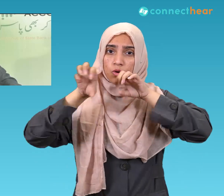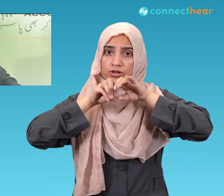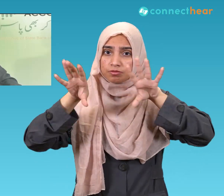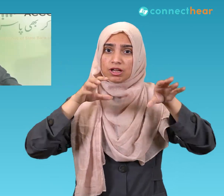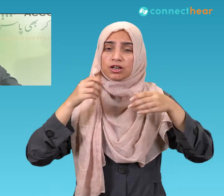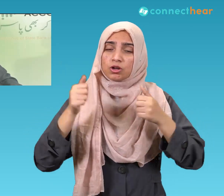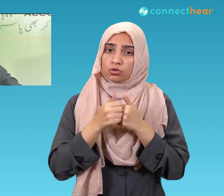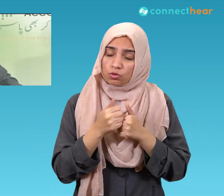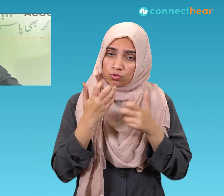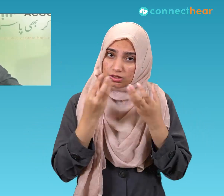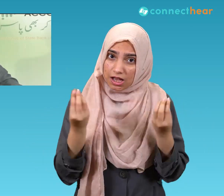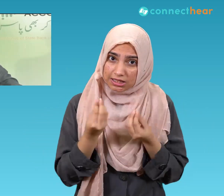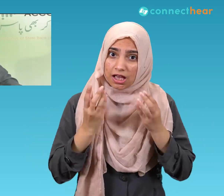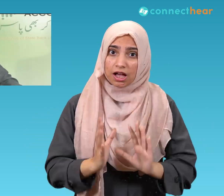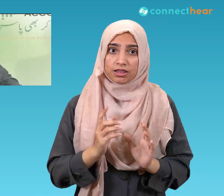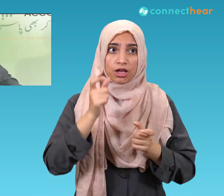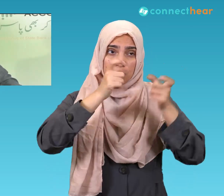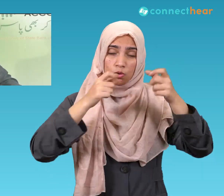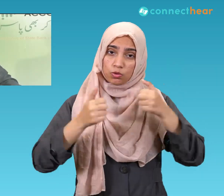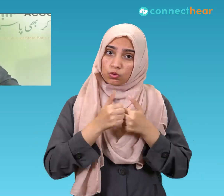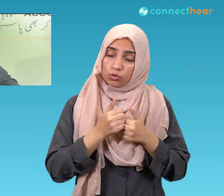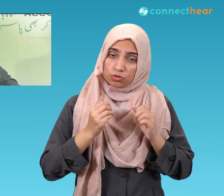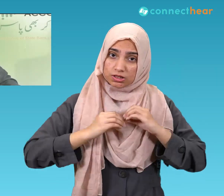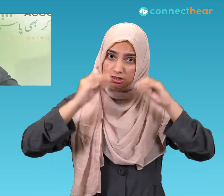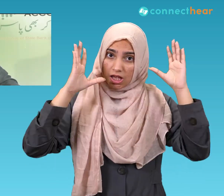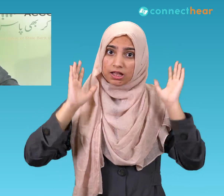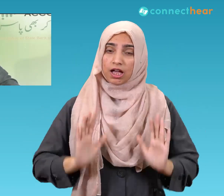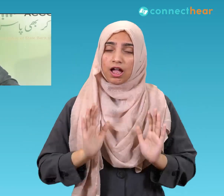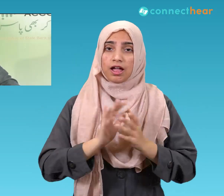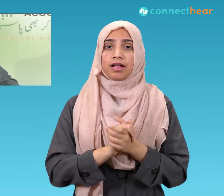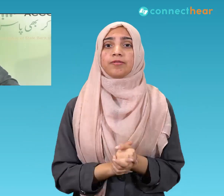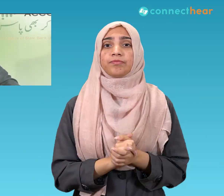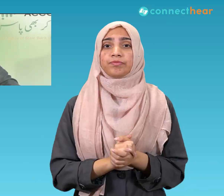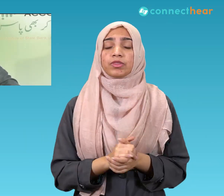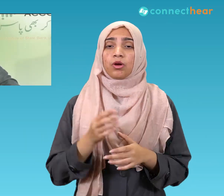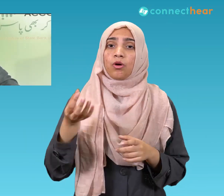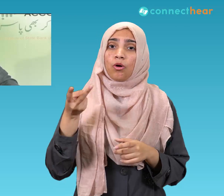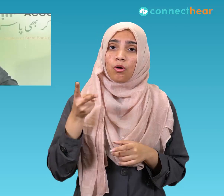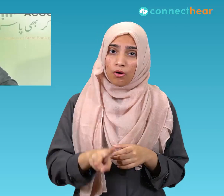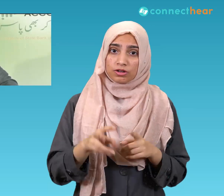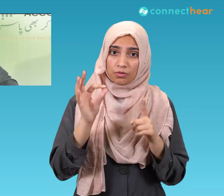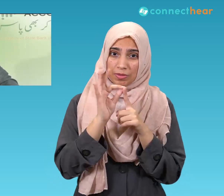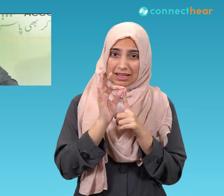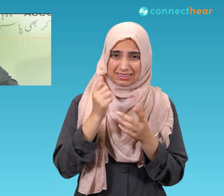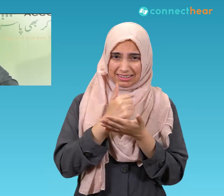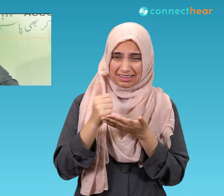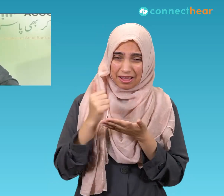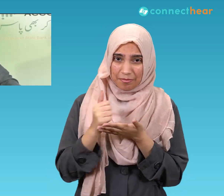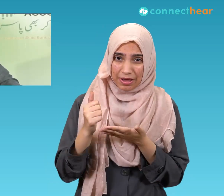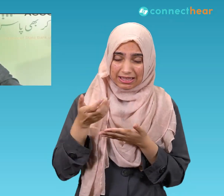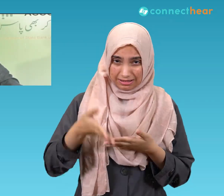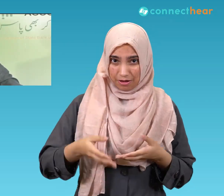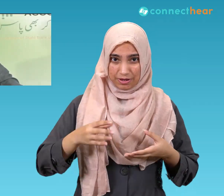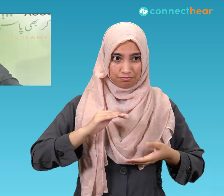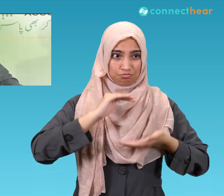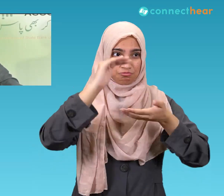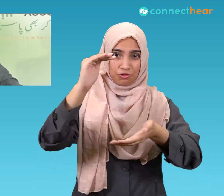بینکس کو ایک تو اس کے لیے جو ان کی ابھی تک جو ابھی ایوارڈز بھی دیے ہیں بینکس